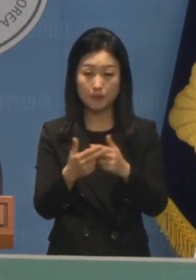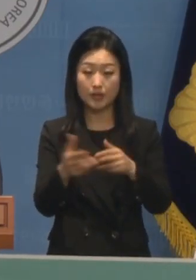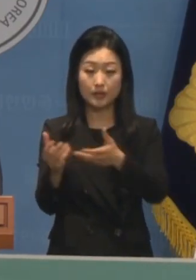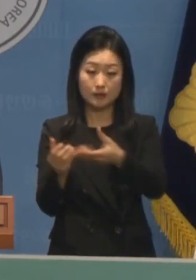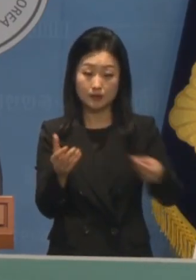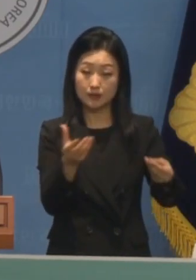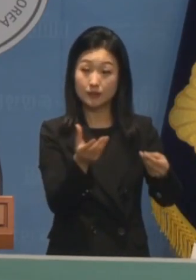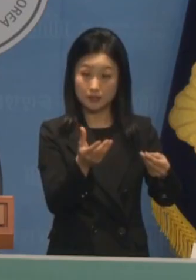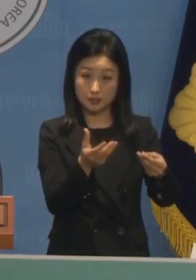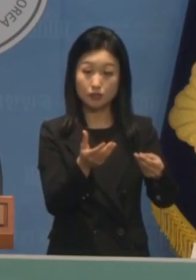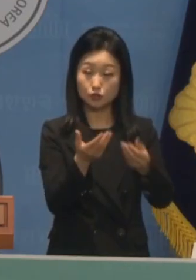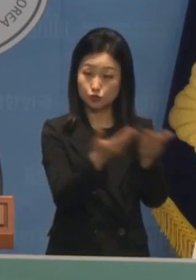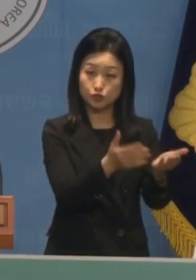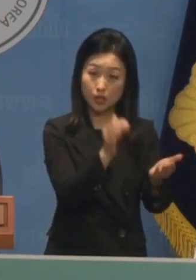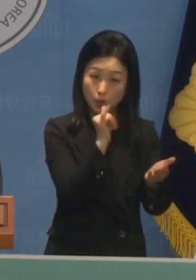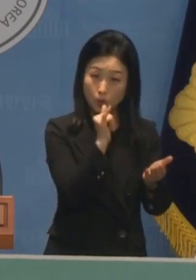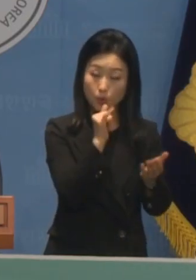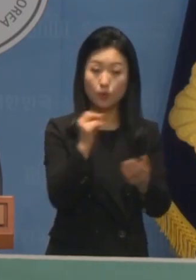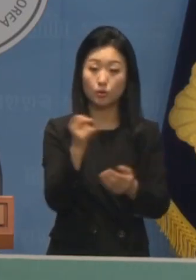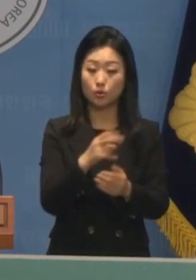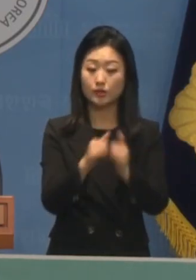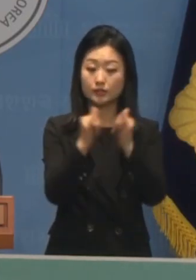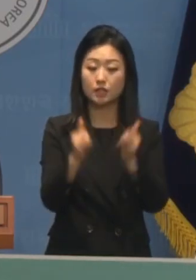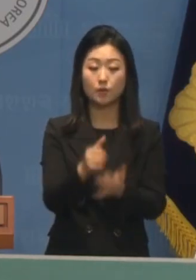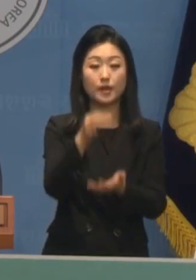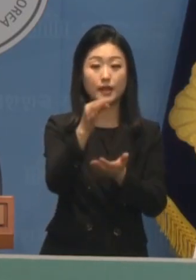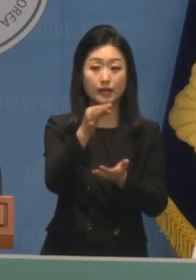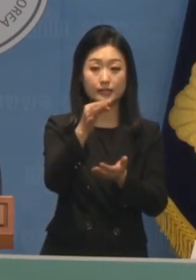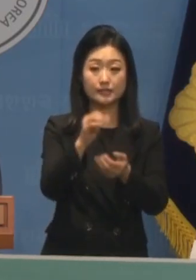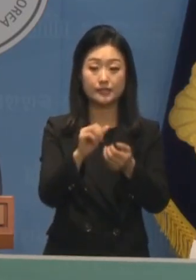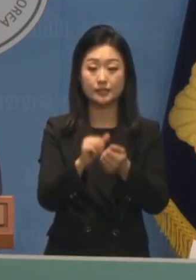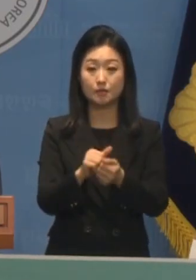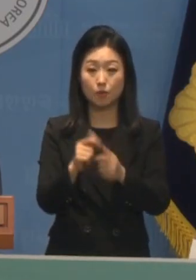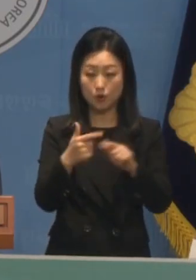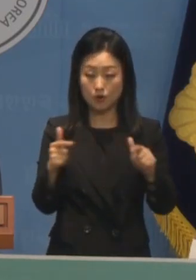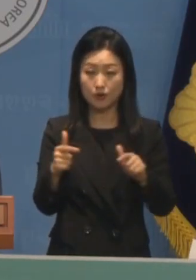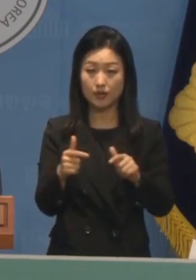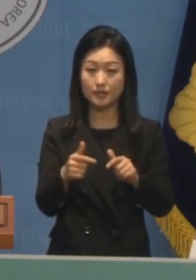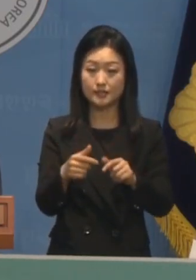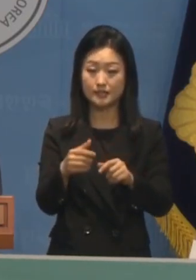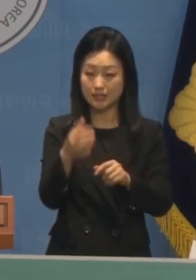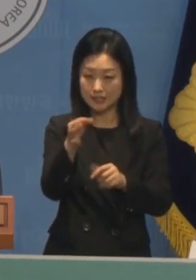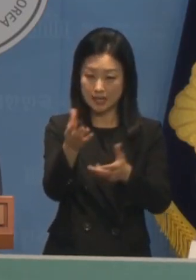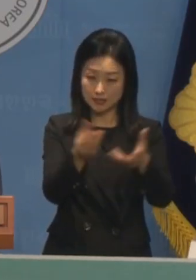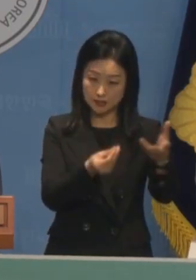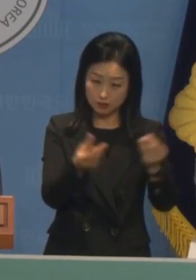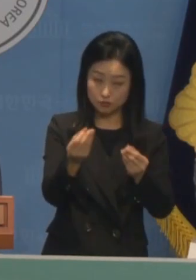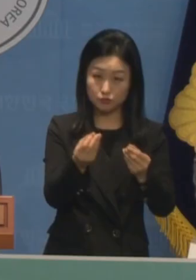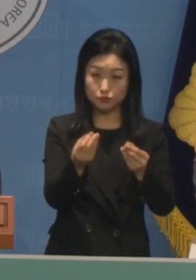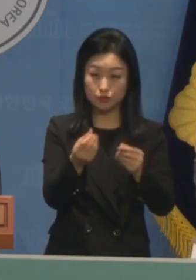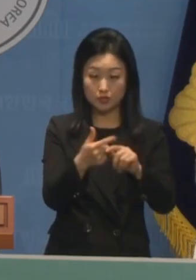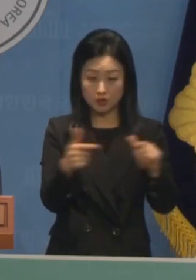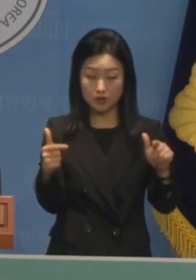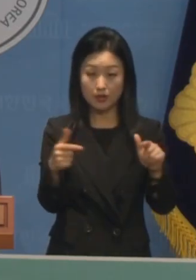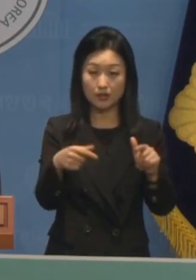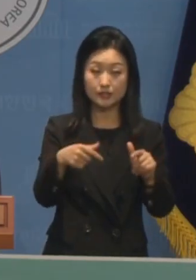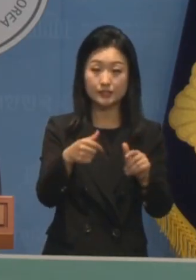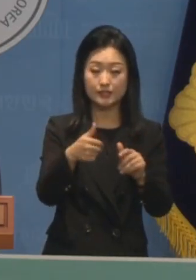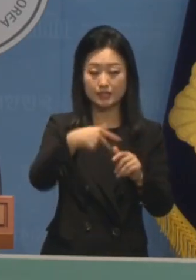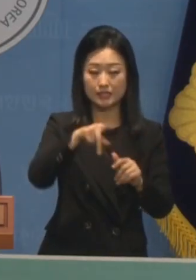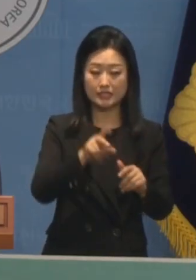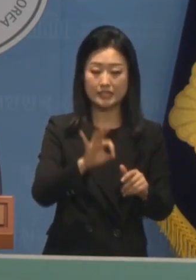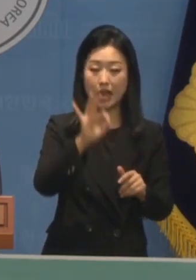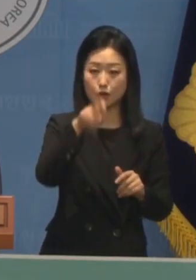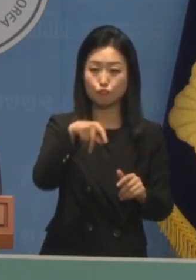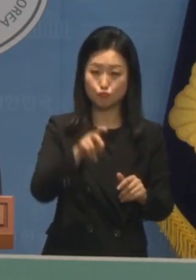제도를 마련하고 또 사회적 가치를 고려한 금융상품 개발 등을 정비하도록 했습니다. 마지막으로